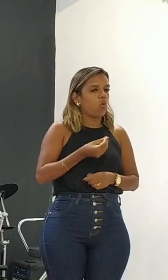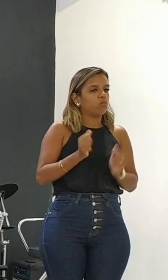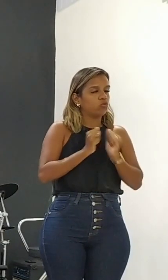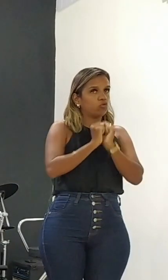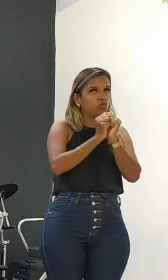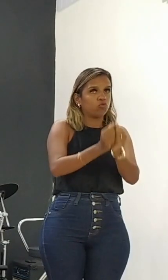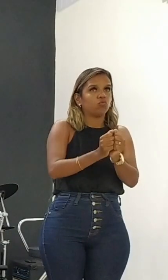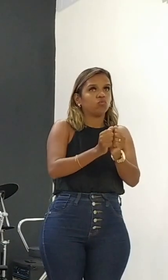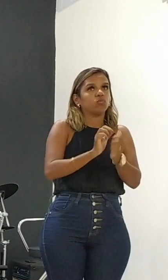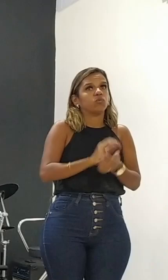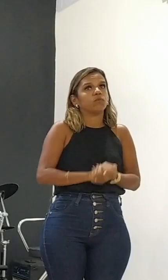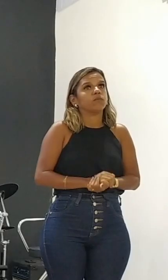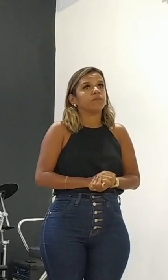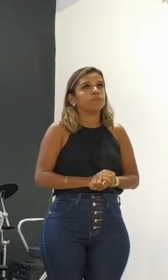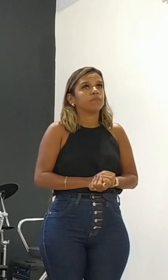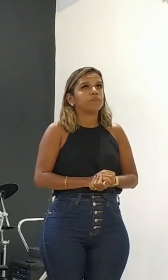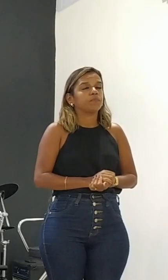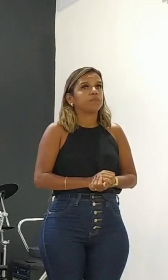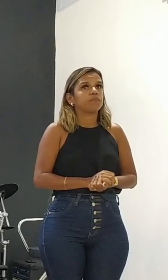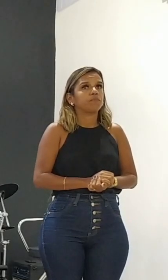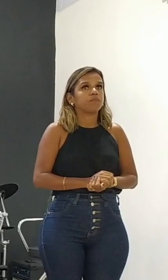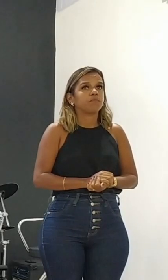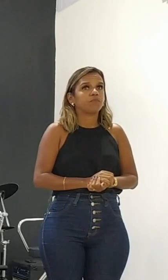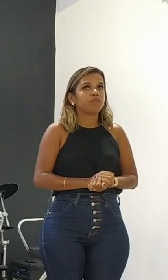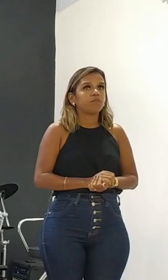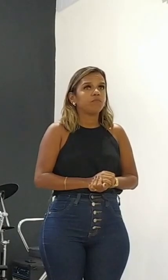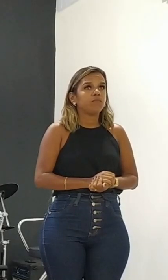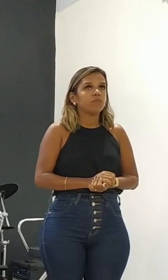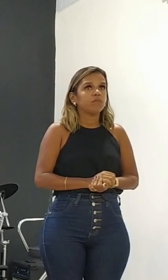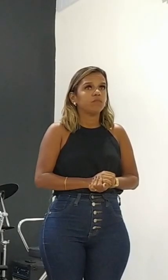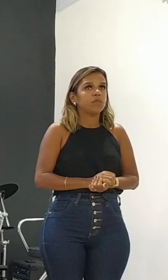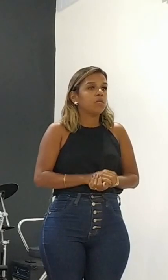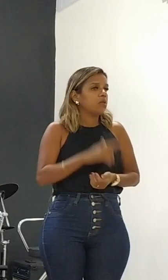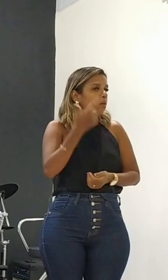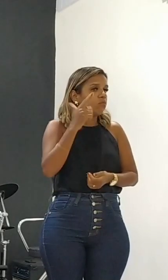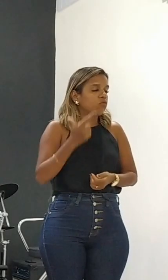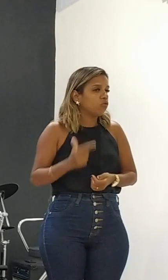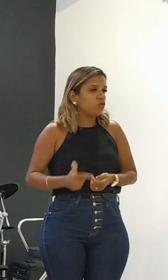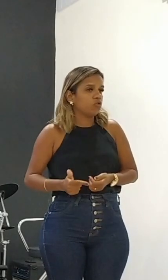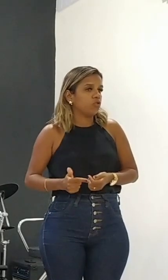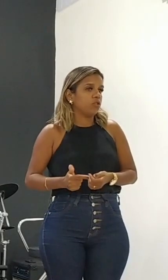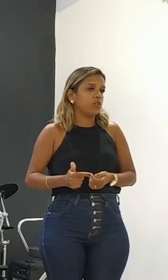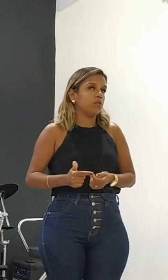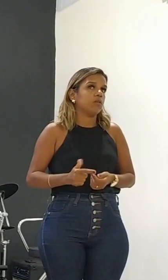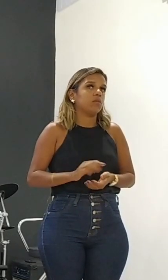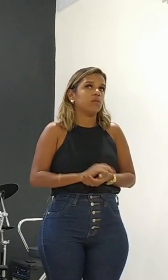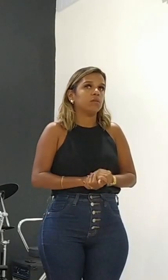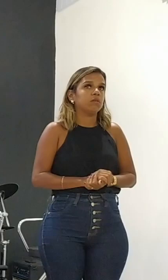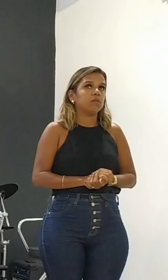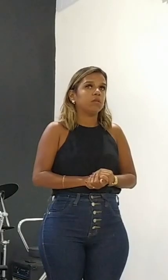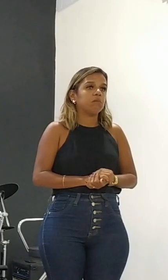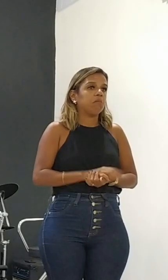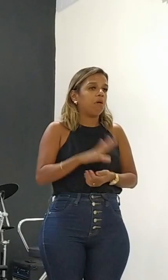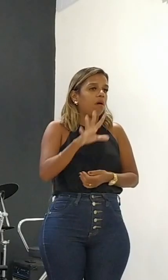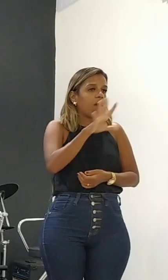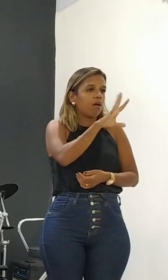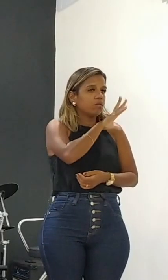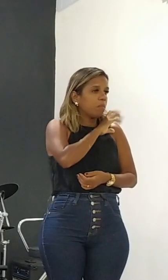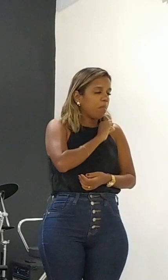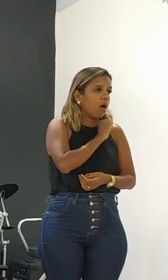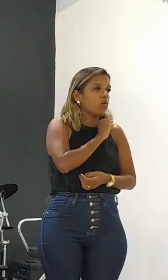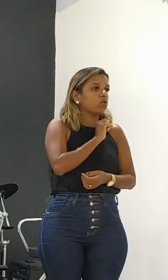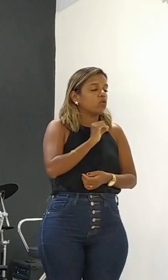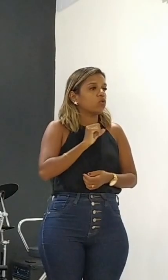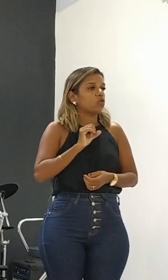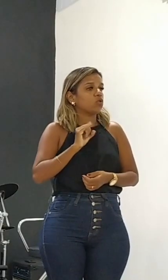pôs no coração dele para fazer em Jerusalém. E não havia com ele, né, muito animal,